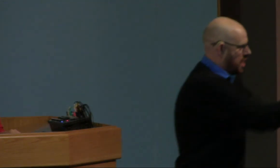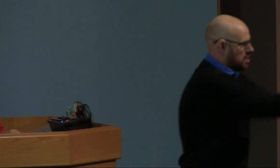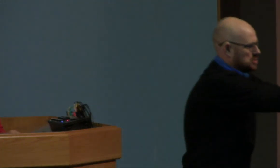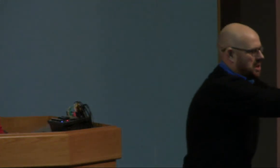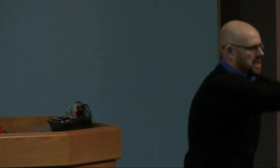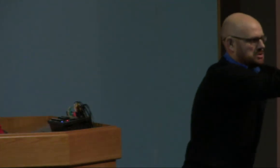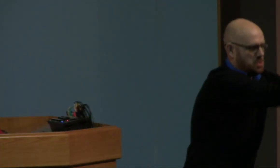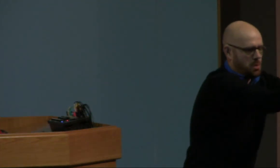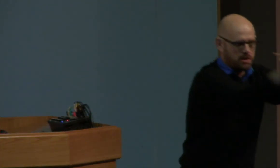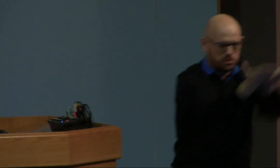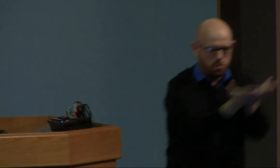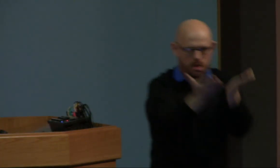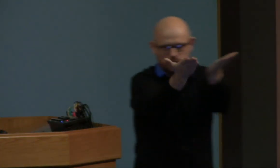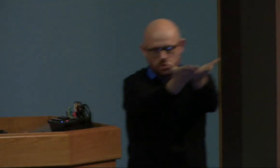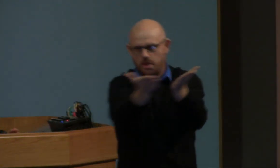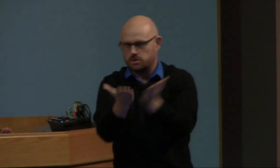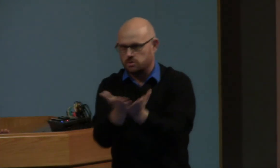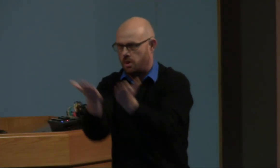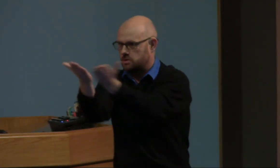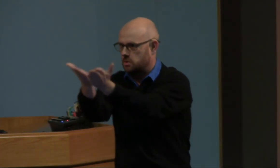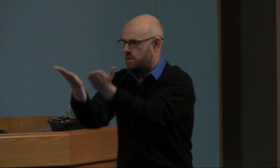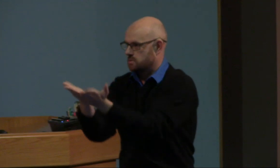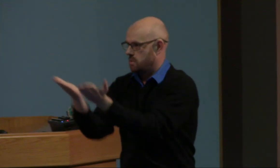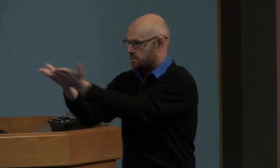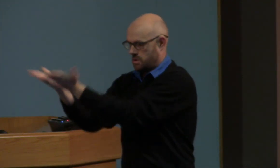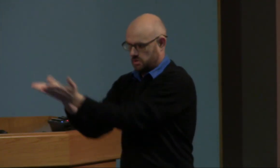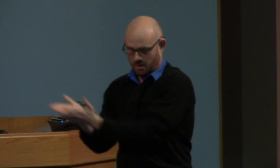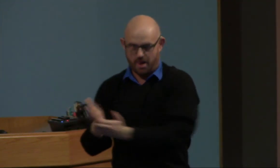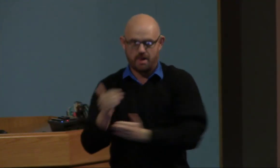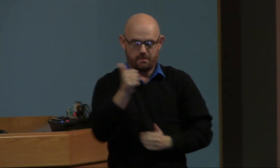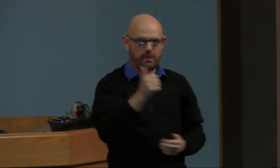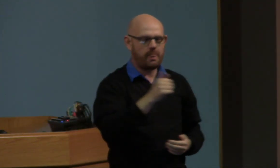skool, dieselfde, orals dieselfde, oralste.